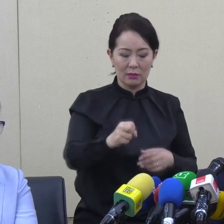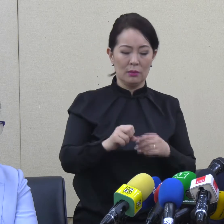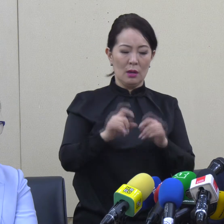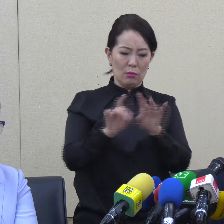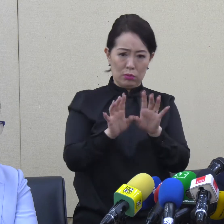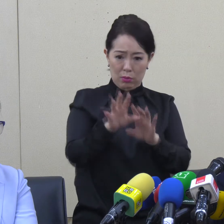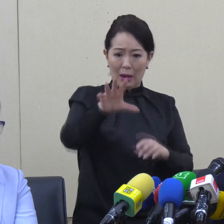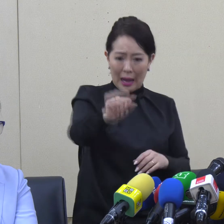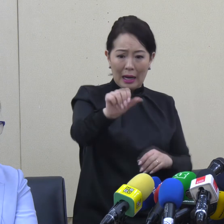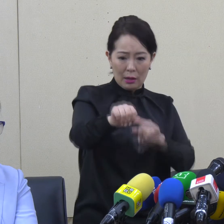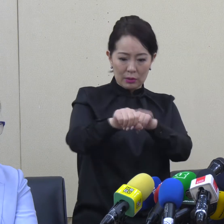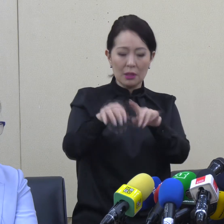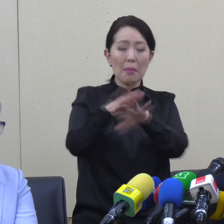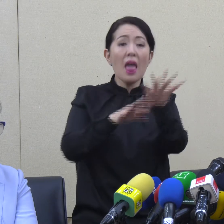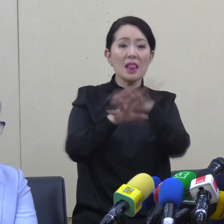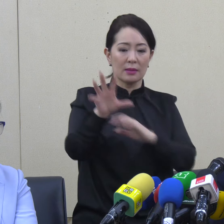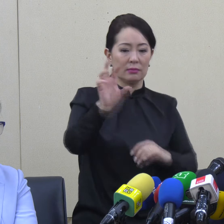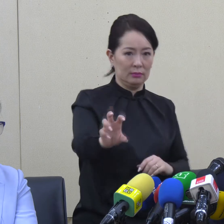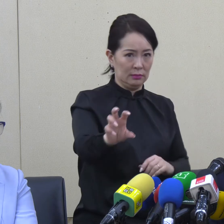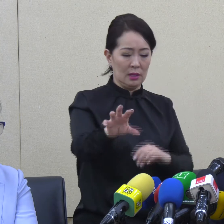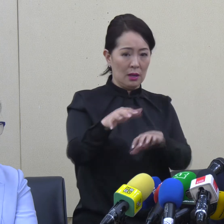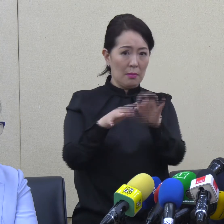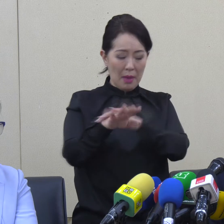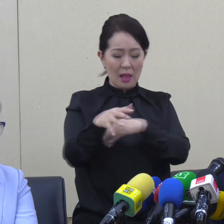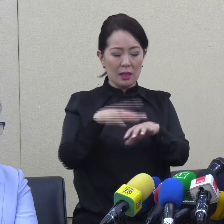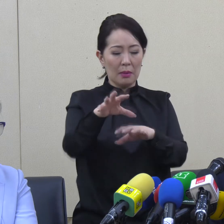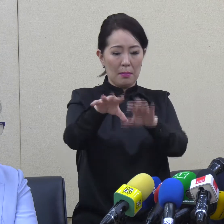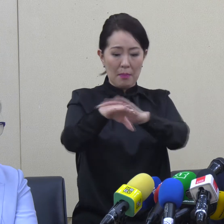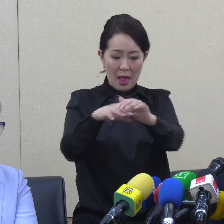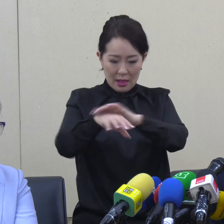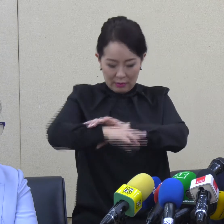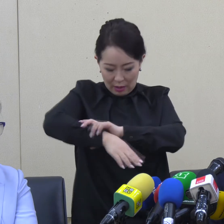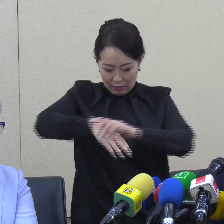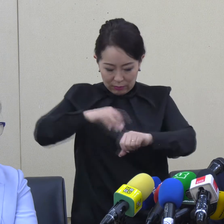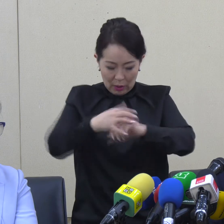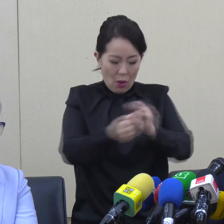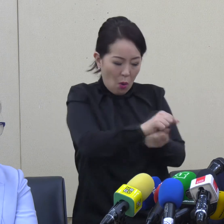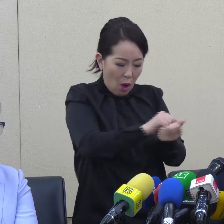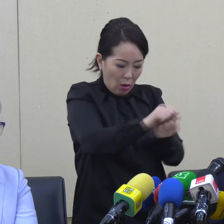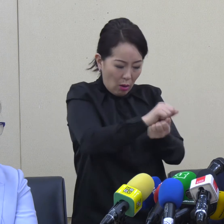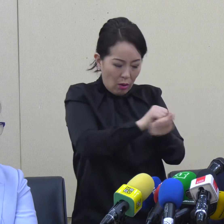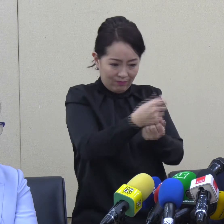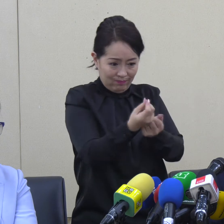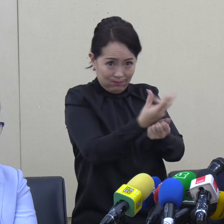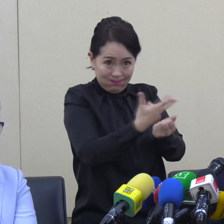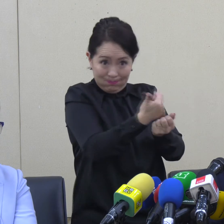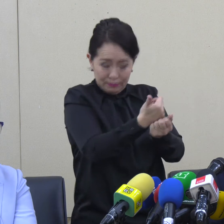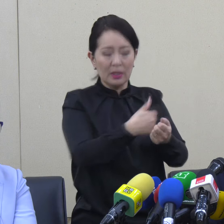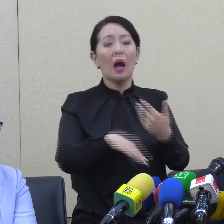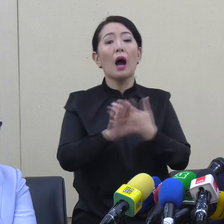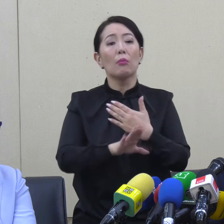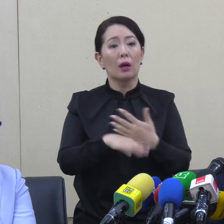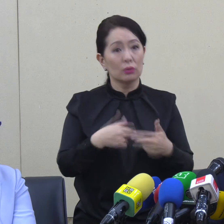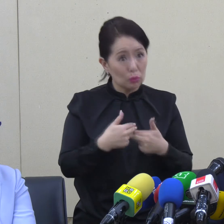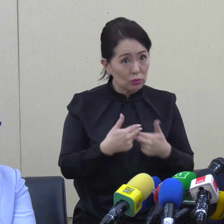хүрэхэд тэр бэлийтэйгээ хүрлээ. Дараа нь хараад бэлийгээ угааж цэвэрлээд ингээд бас нэг хамгаалах хэрэгтэй. Энэ